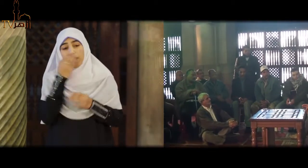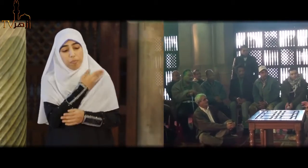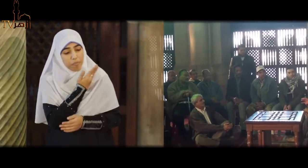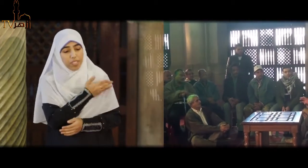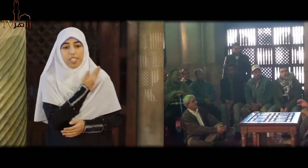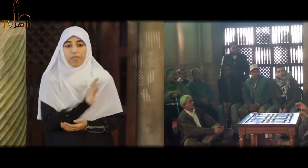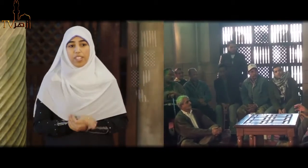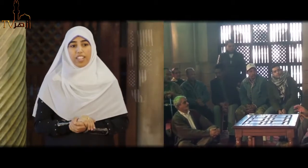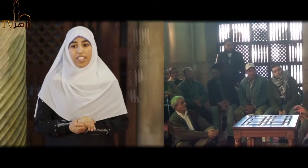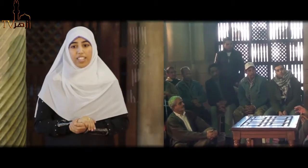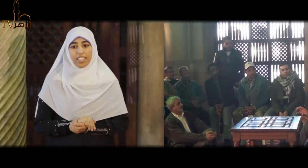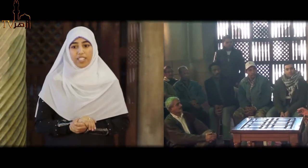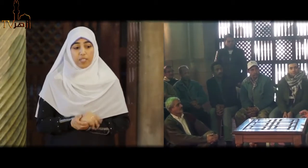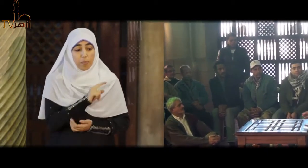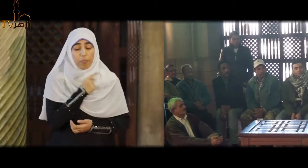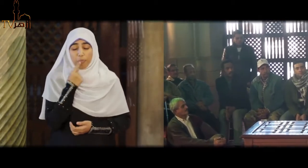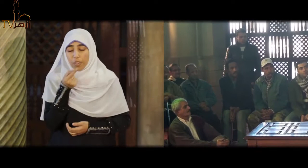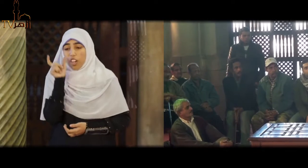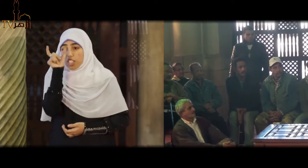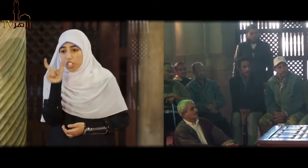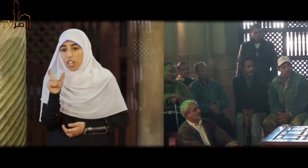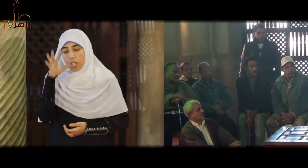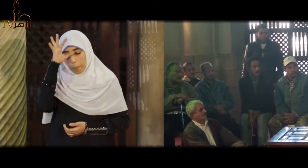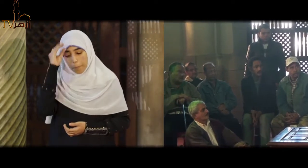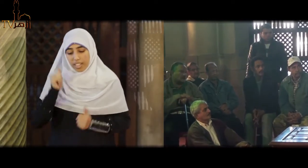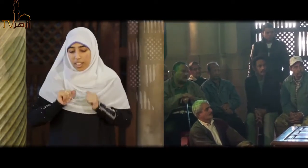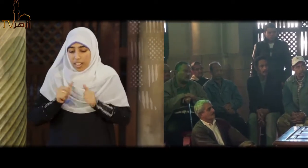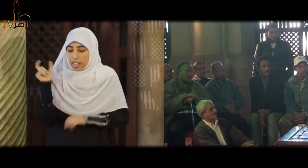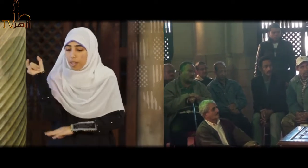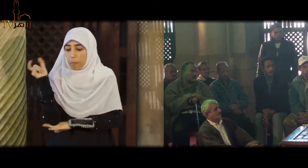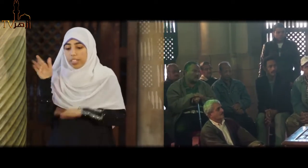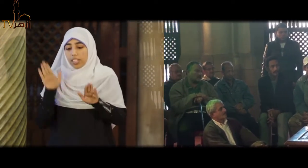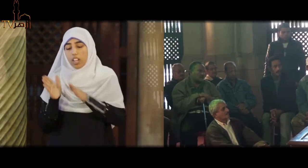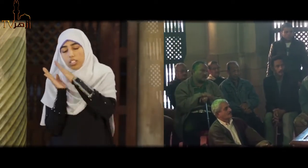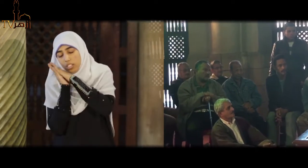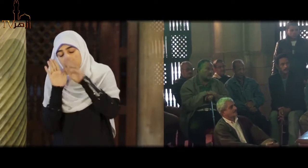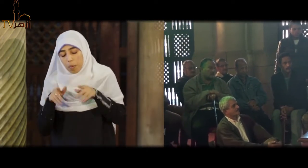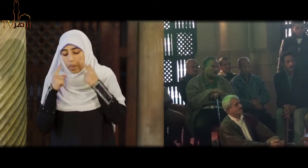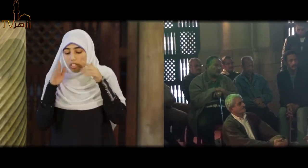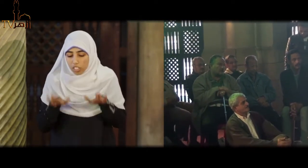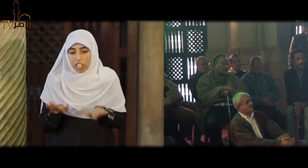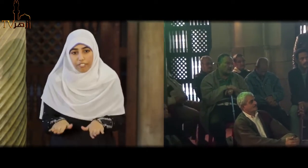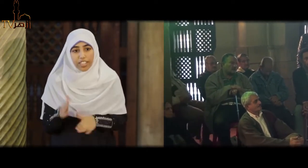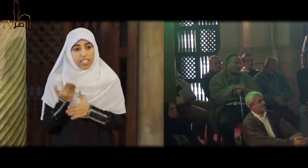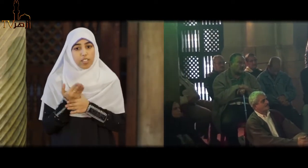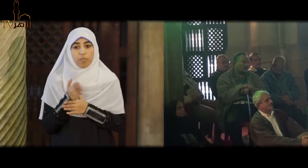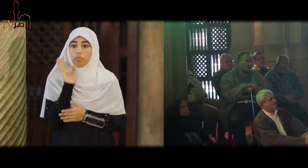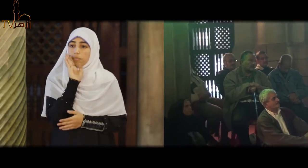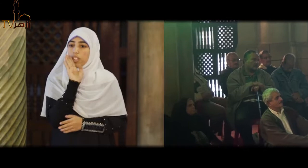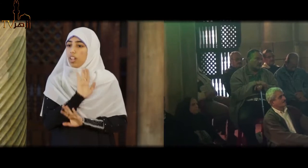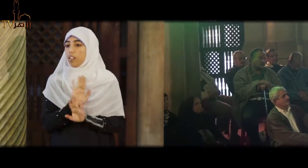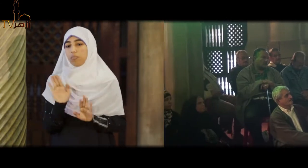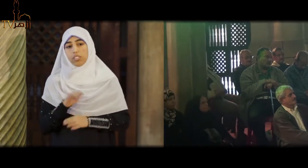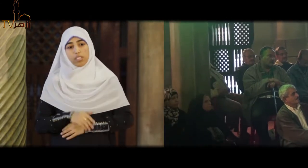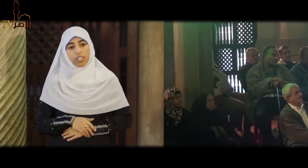نويت الاعتكاف في هذا المسجد مدة مكوثي فيه، يأخذ ثواب على